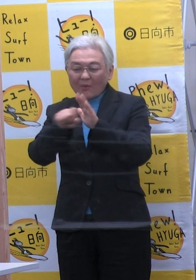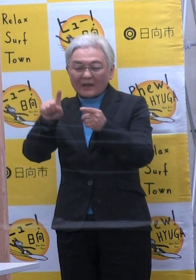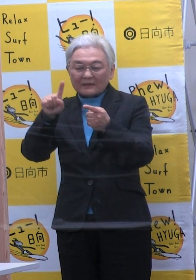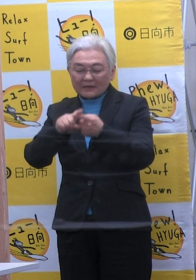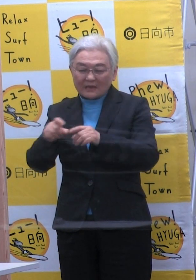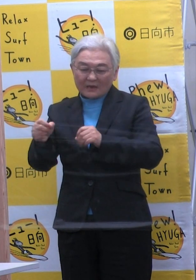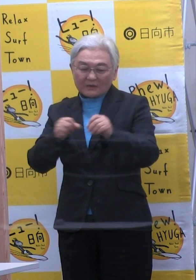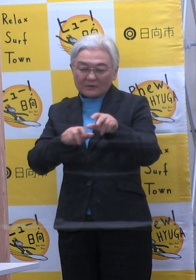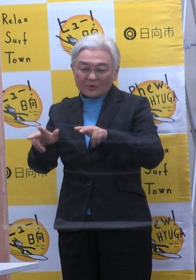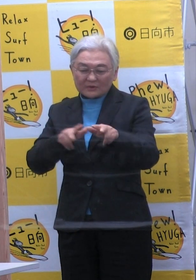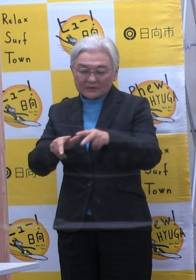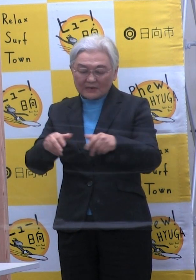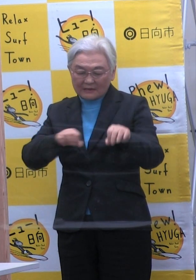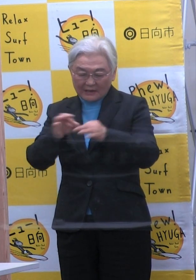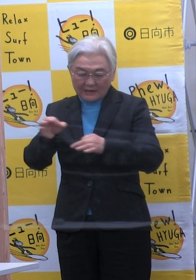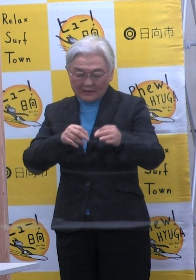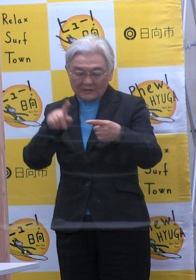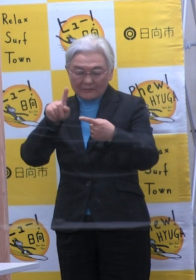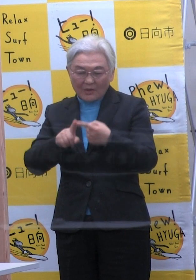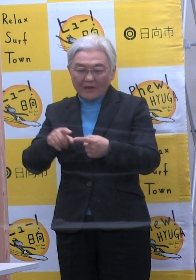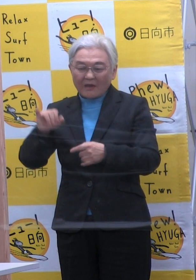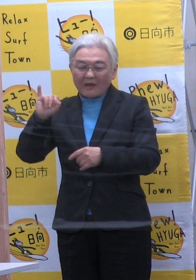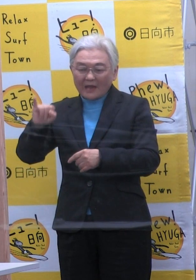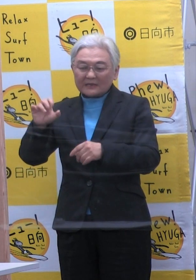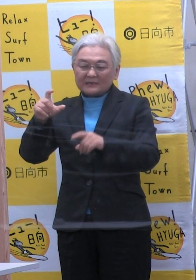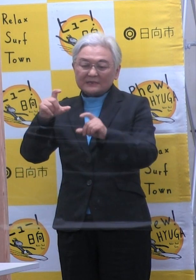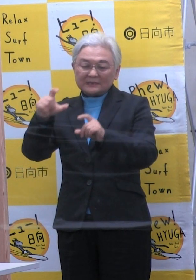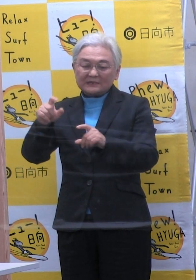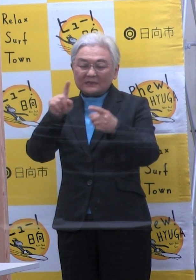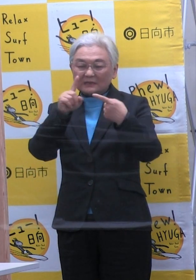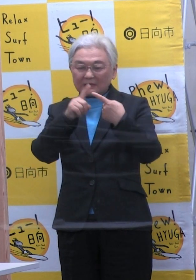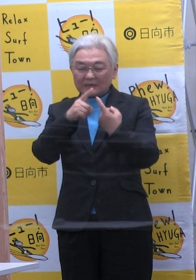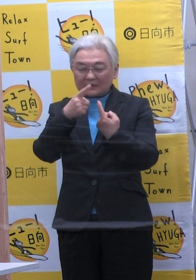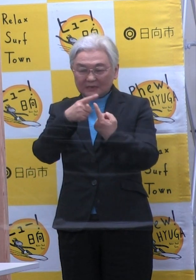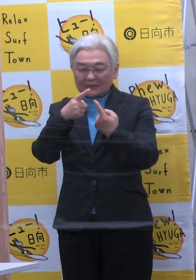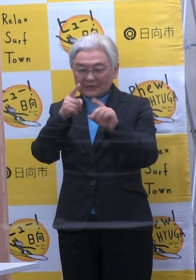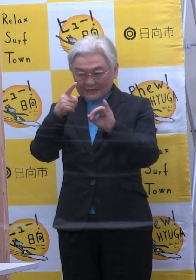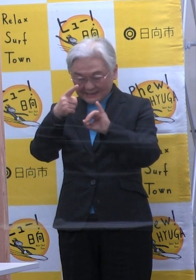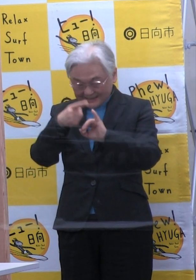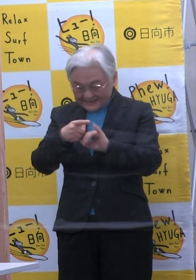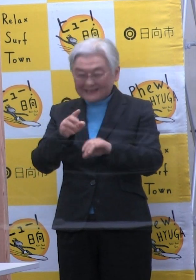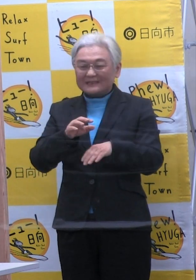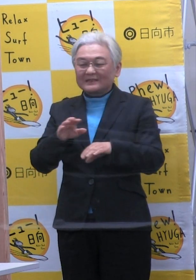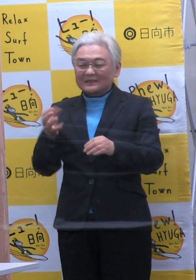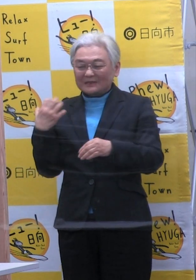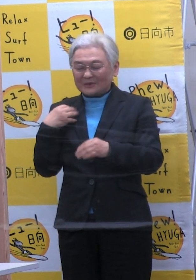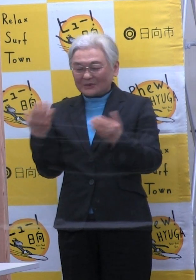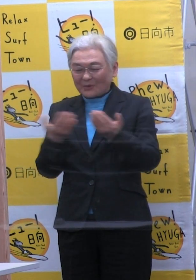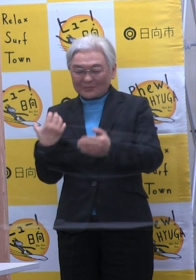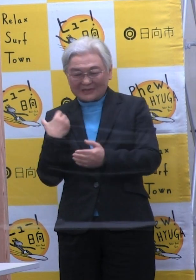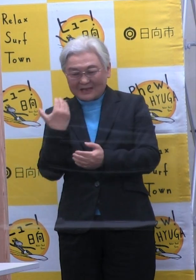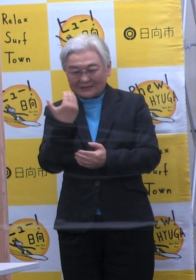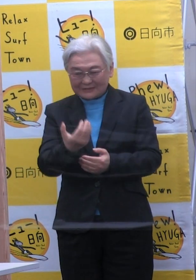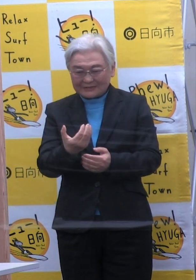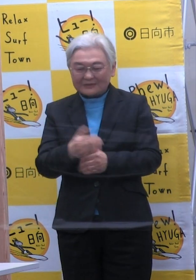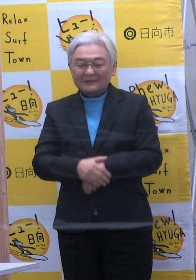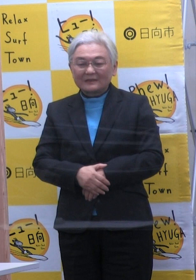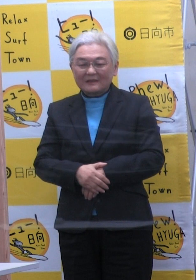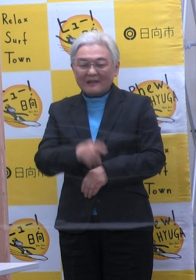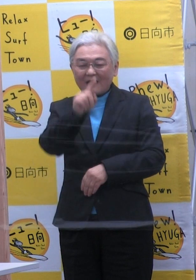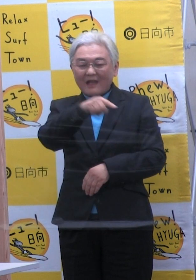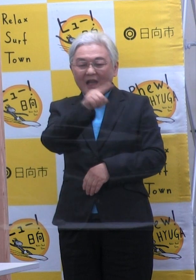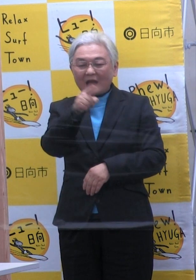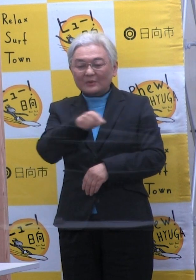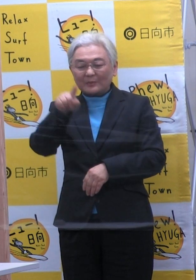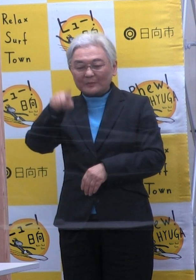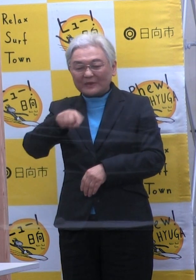推進するため、ICT 調達に対する支援のための業務委託や、RPA システム